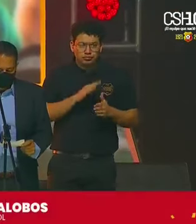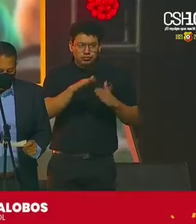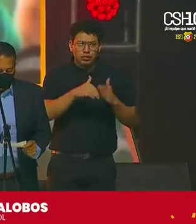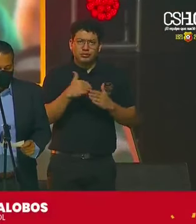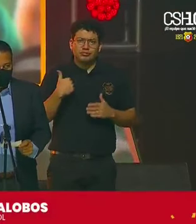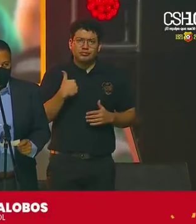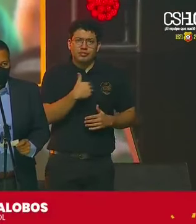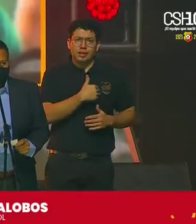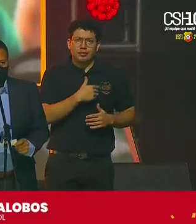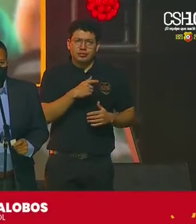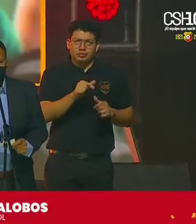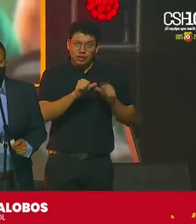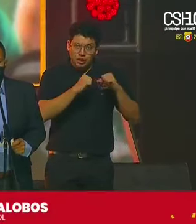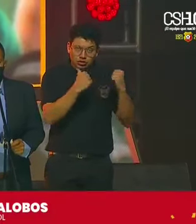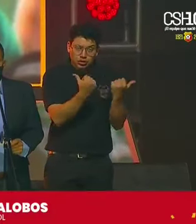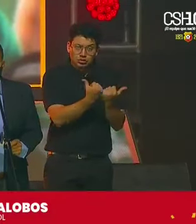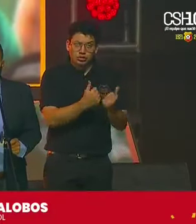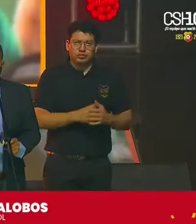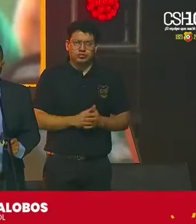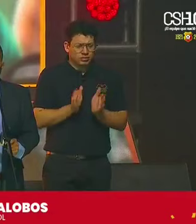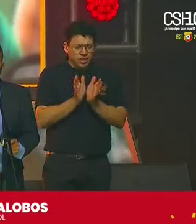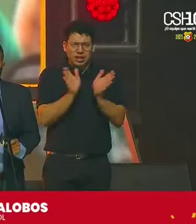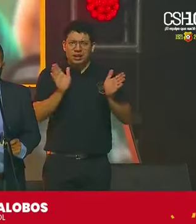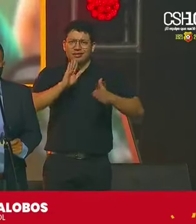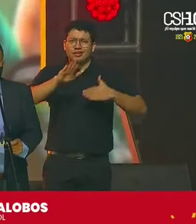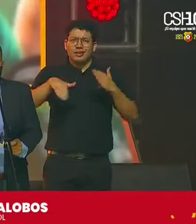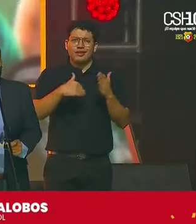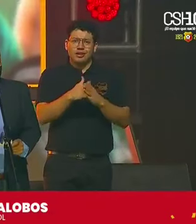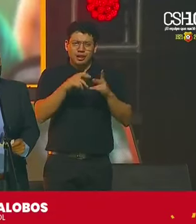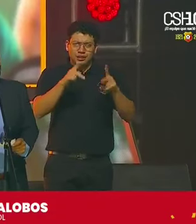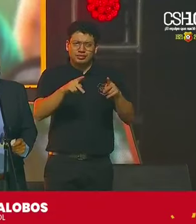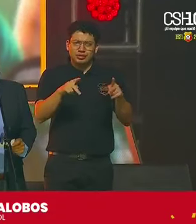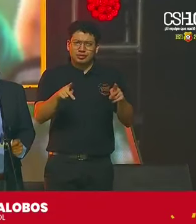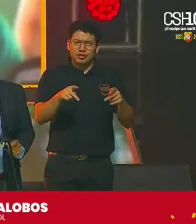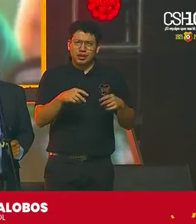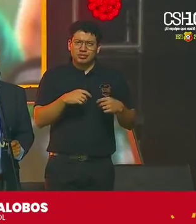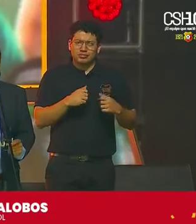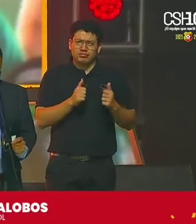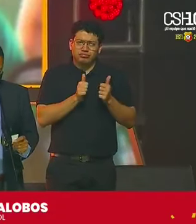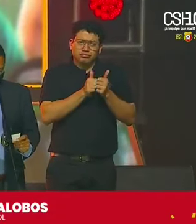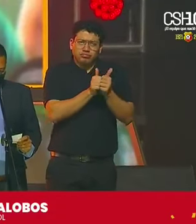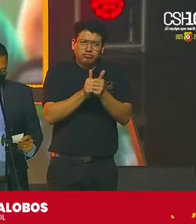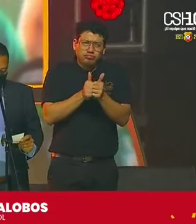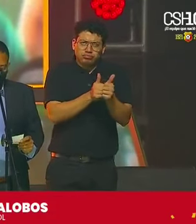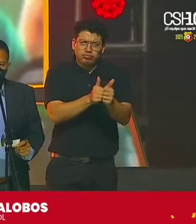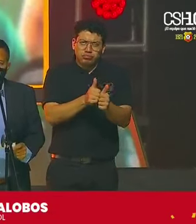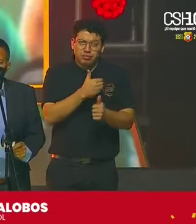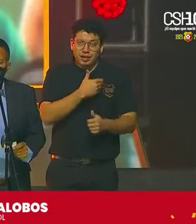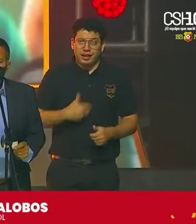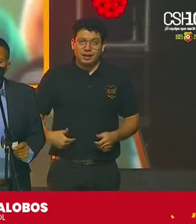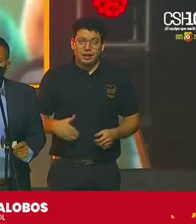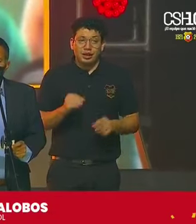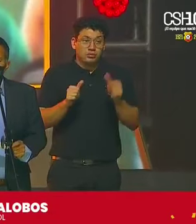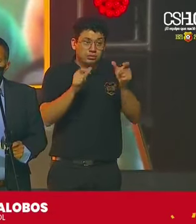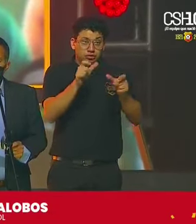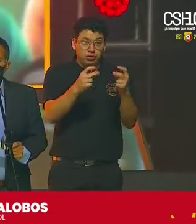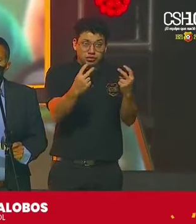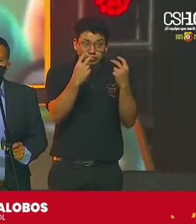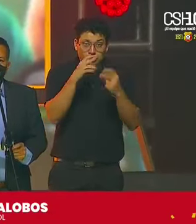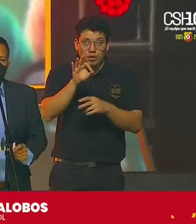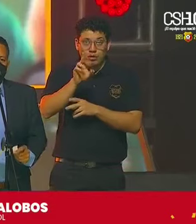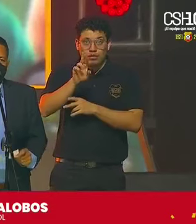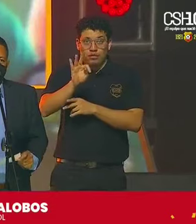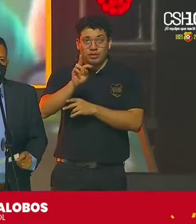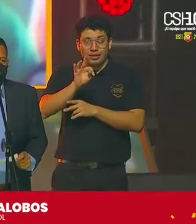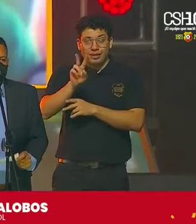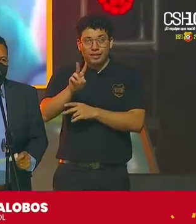asociación, en general a toda la afición herediana y a los que nos siguen por FUT TV.